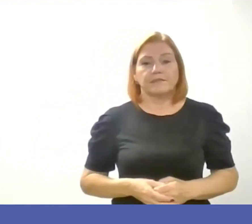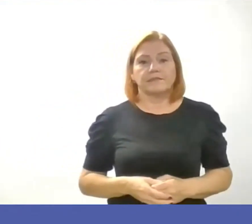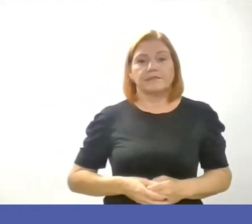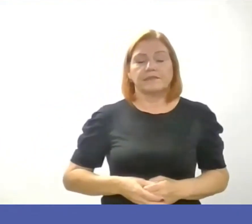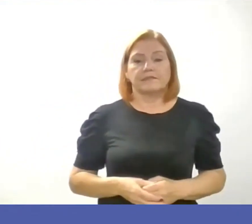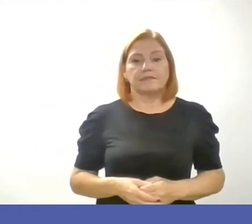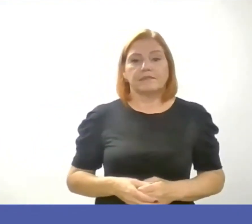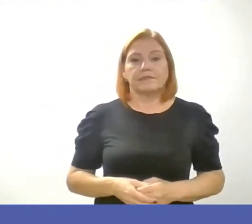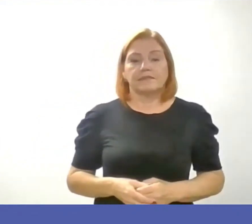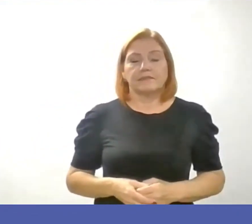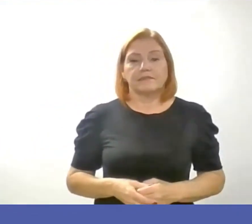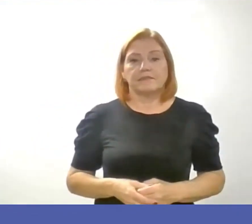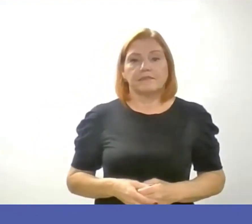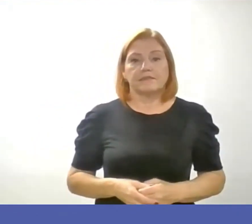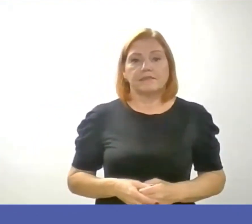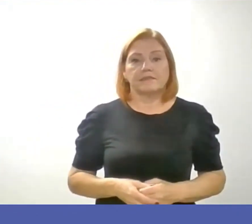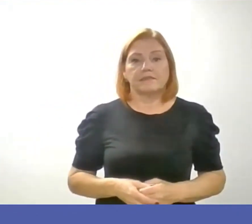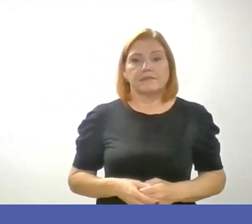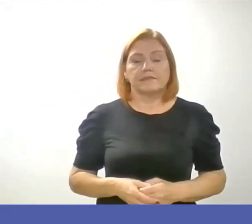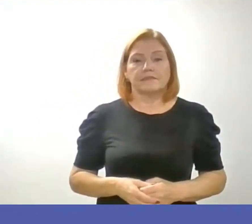Eu vou falar uma coisa que parece